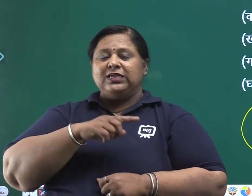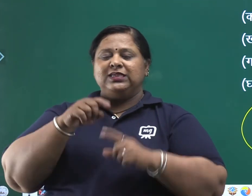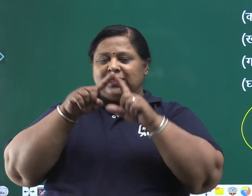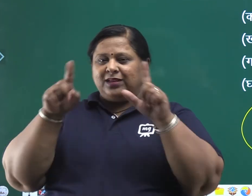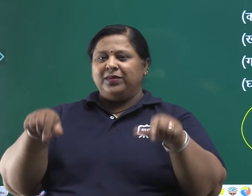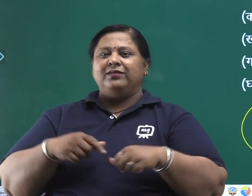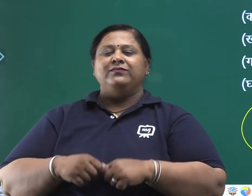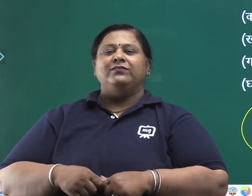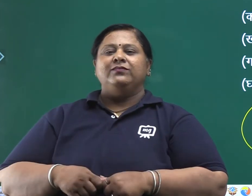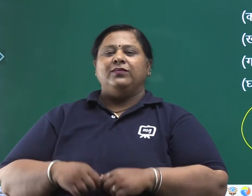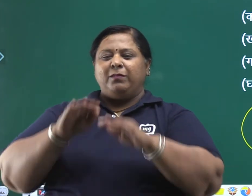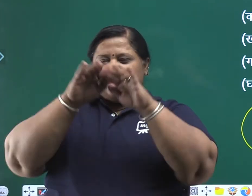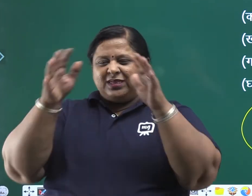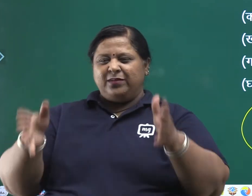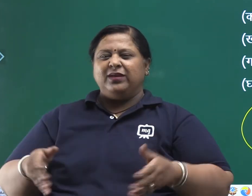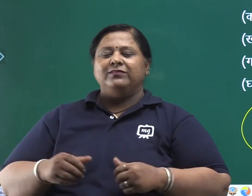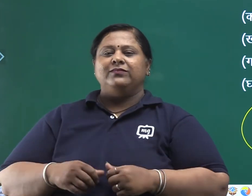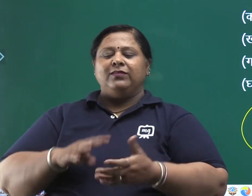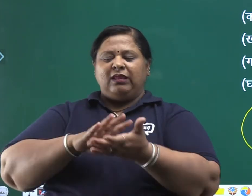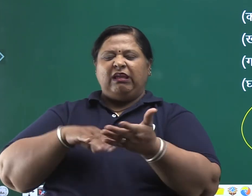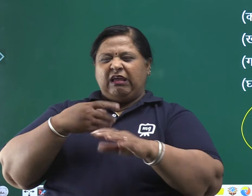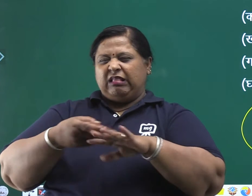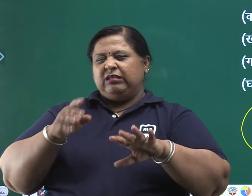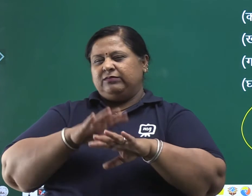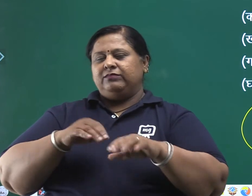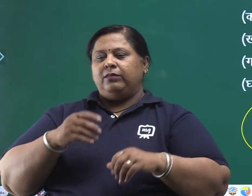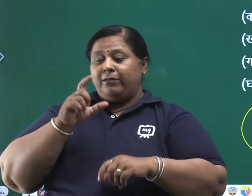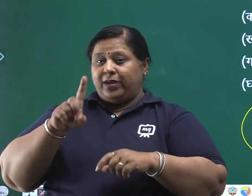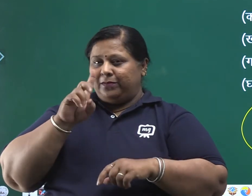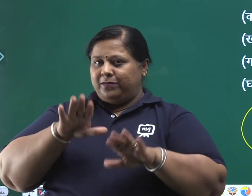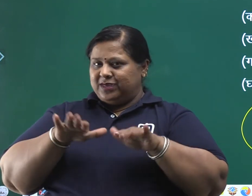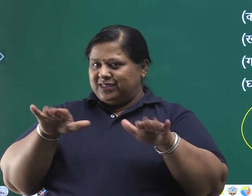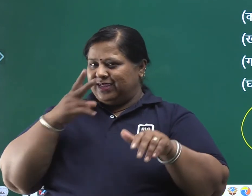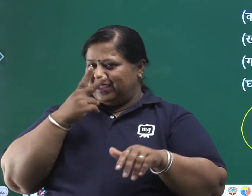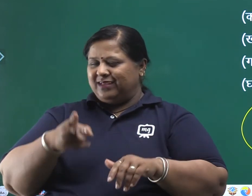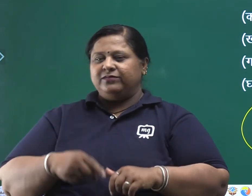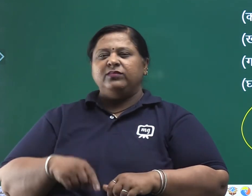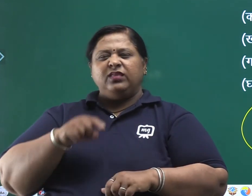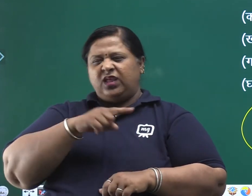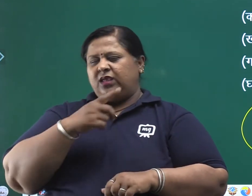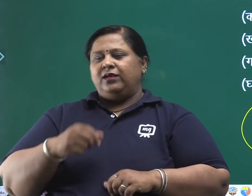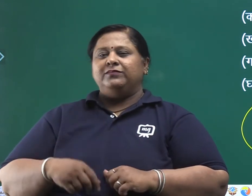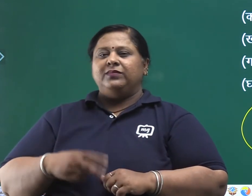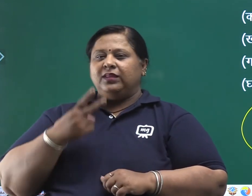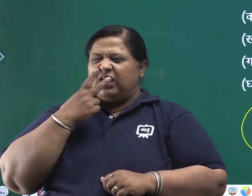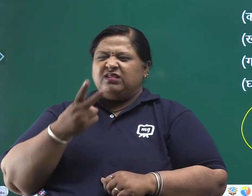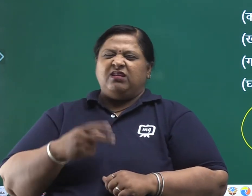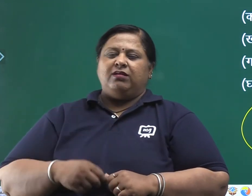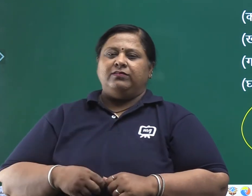में पिंजरे में कैद एक पक्षी देख रहे हैं। देखिए ये